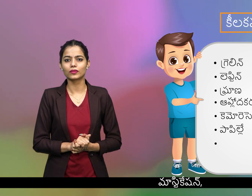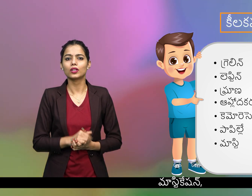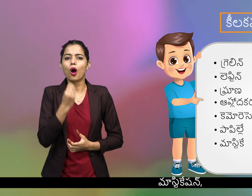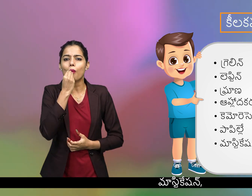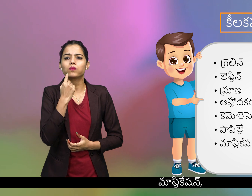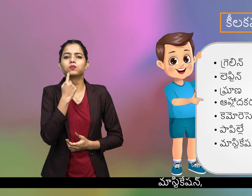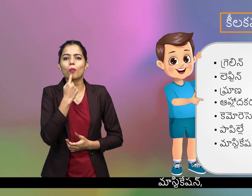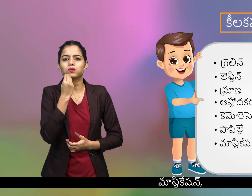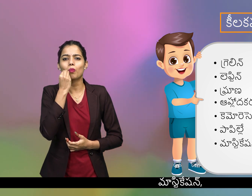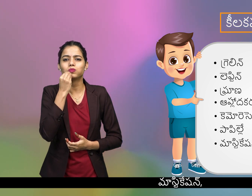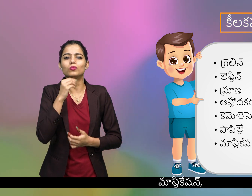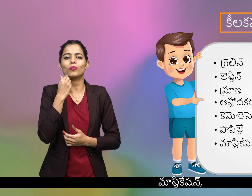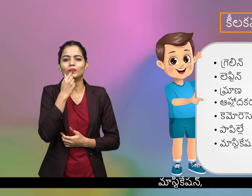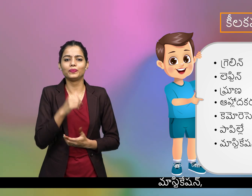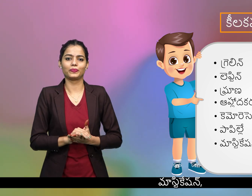మాస్టికేషన్,